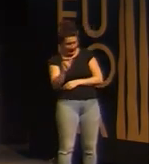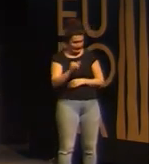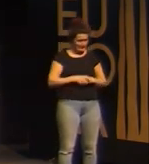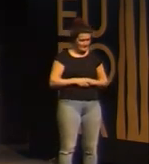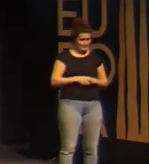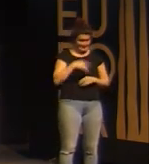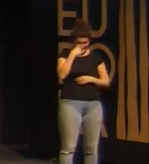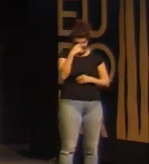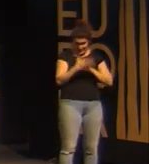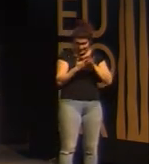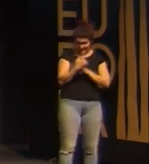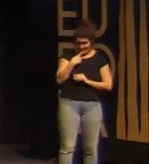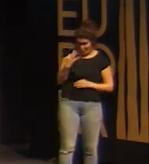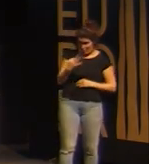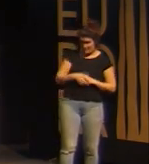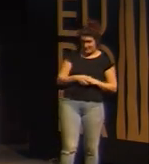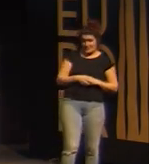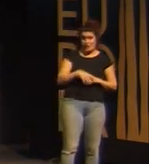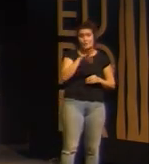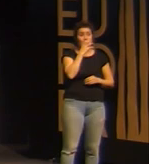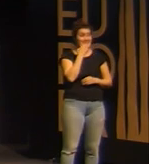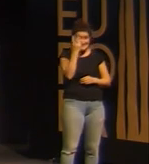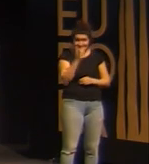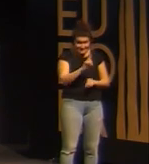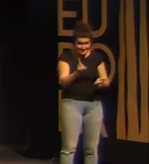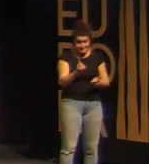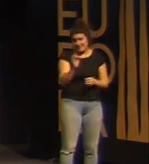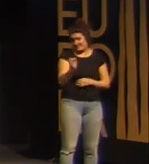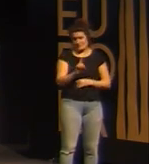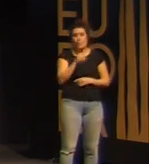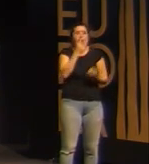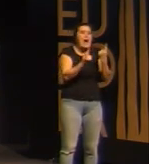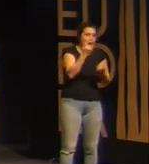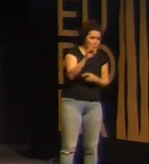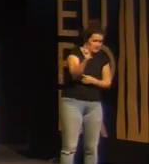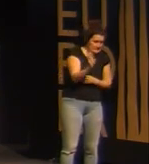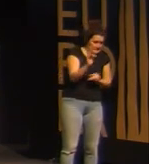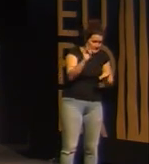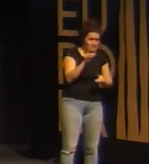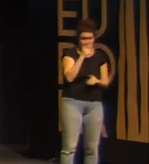y lo que estoy diciendo porque si no no estaríais bueno algunos sí pero